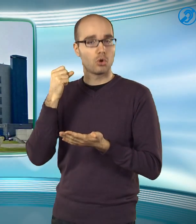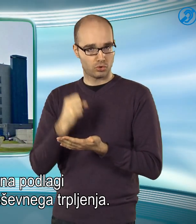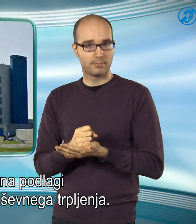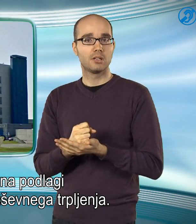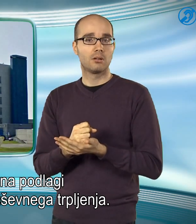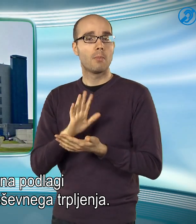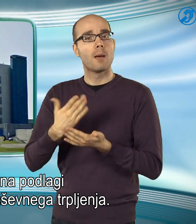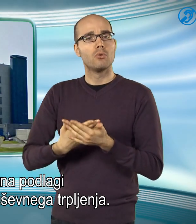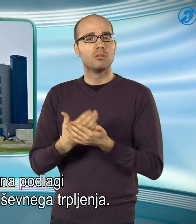trpljenja.